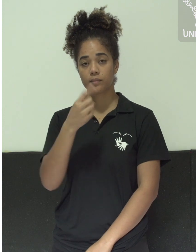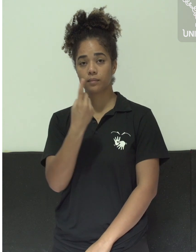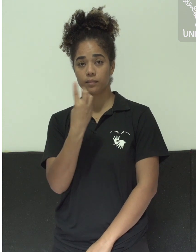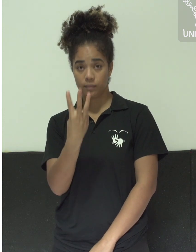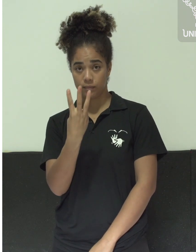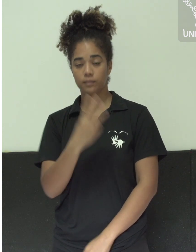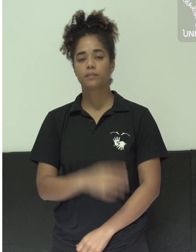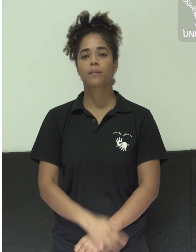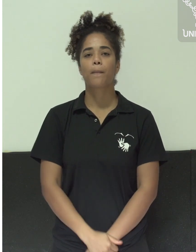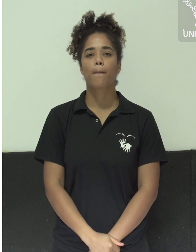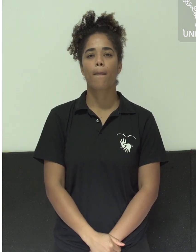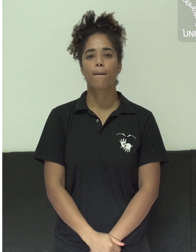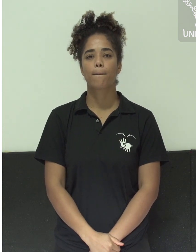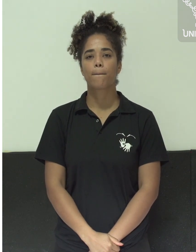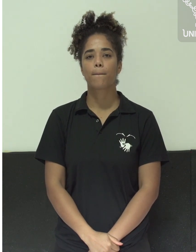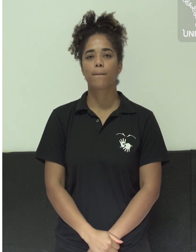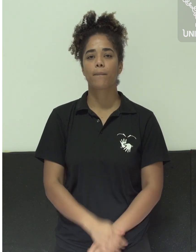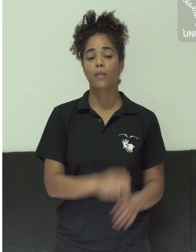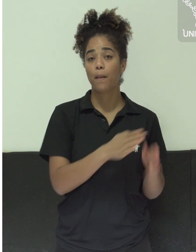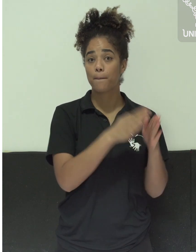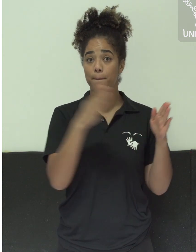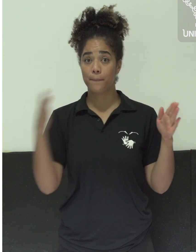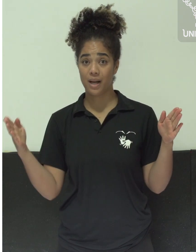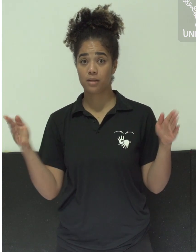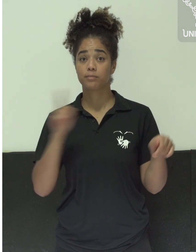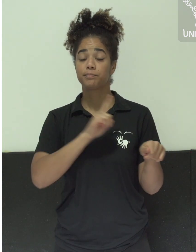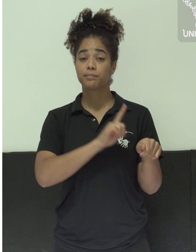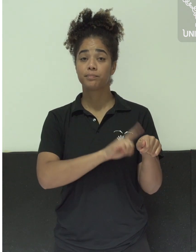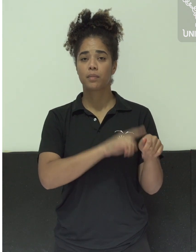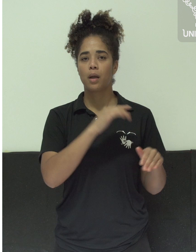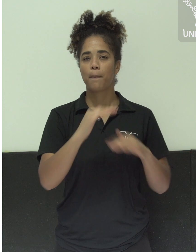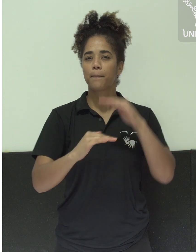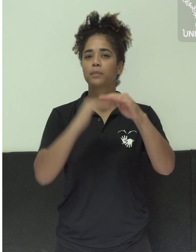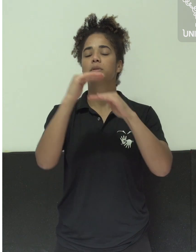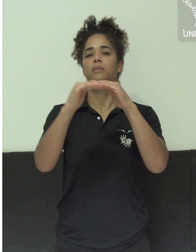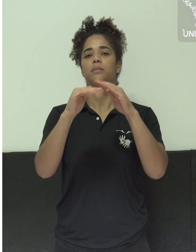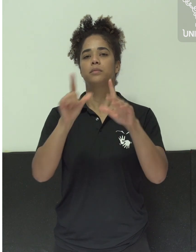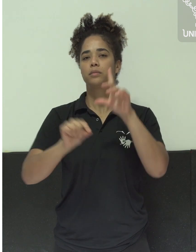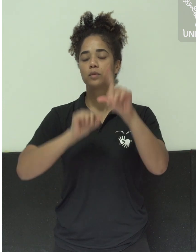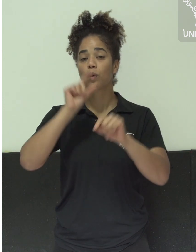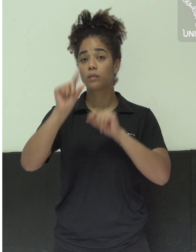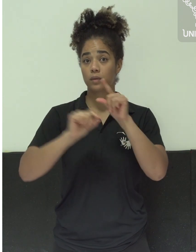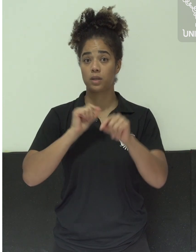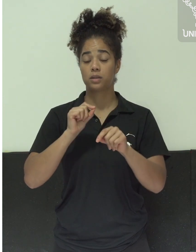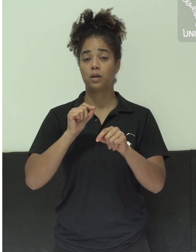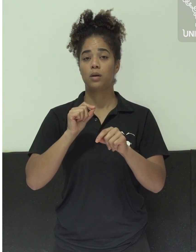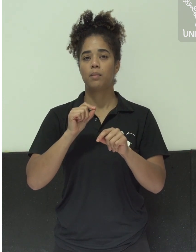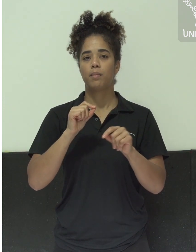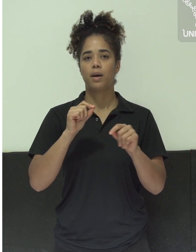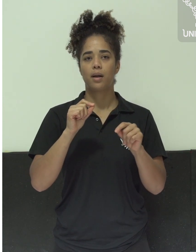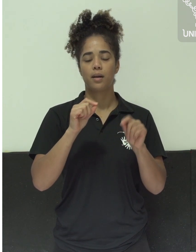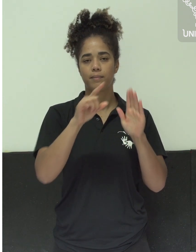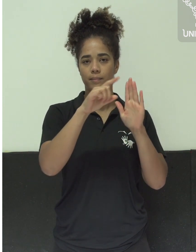7.2.13 Os prazos e procedimentos de convocação para preenchimento das vagas da lista de espera